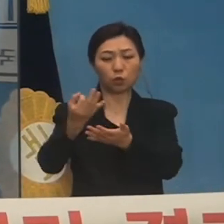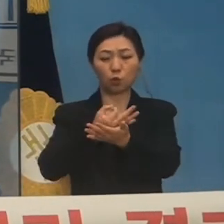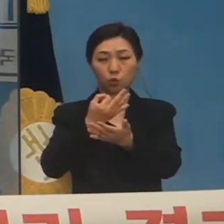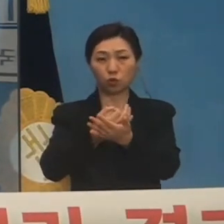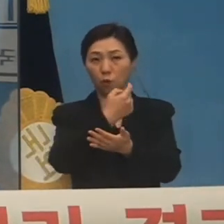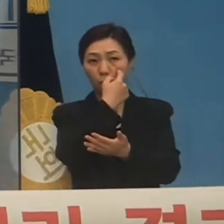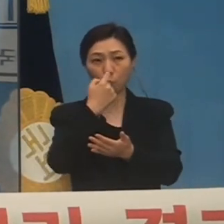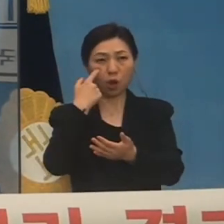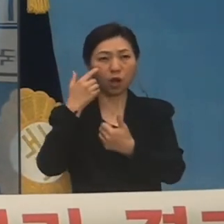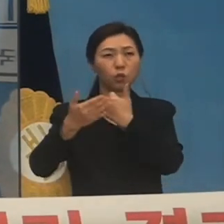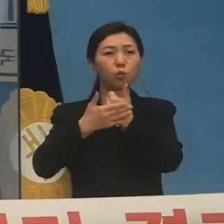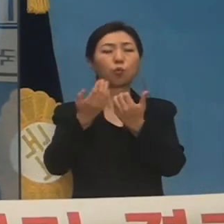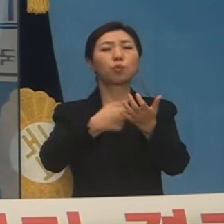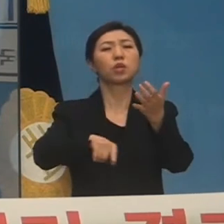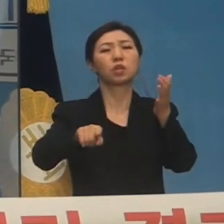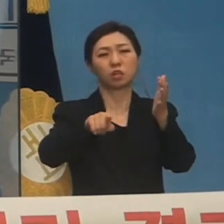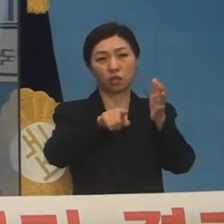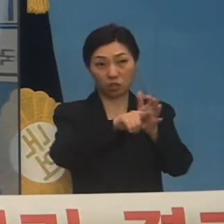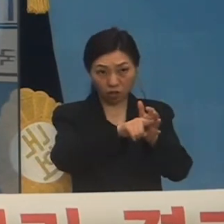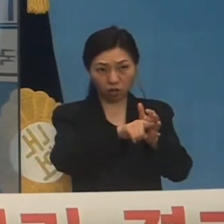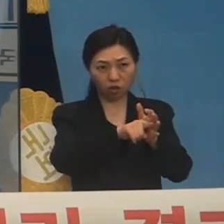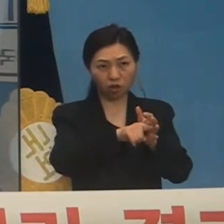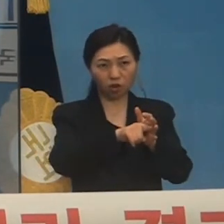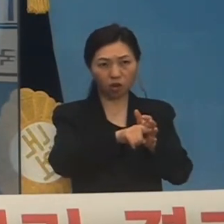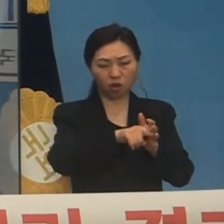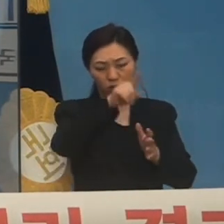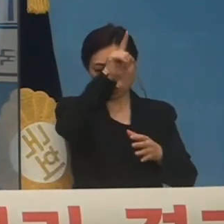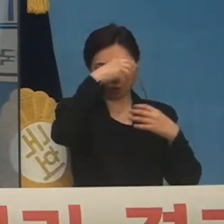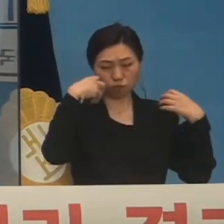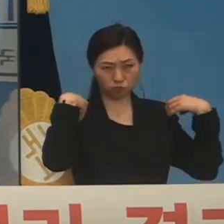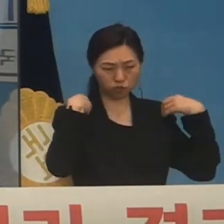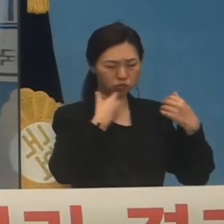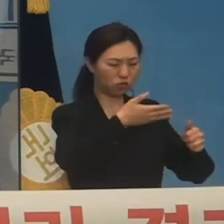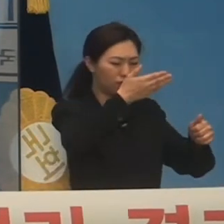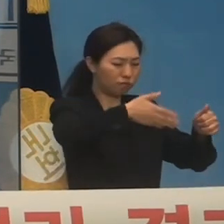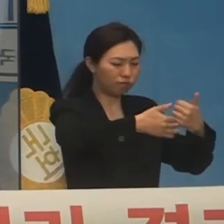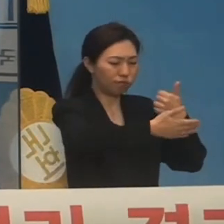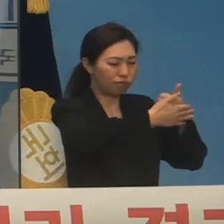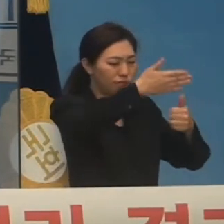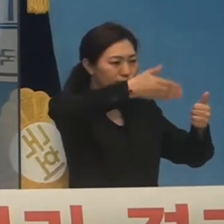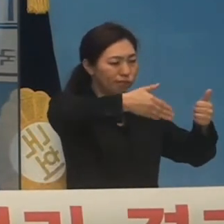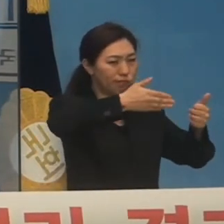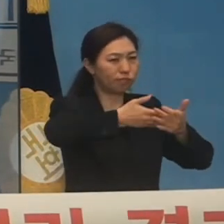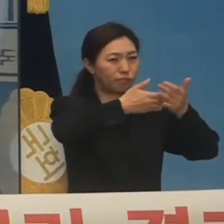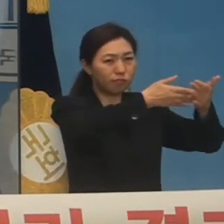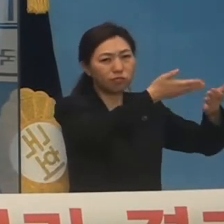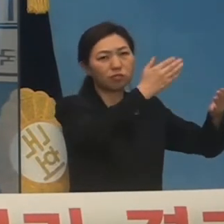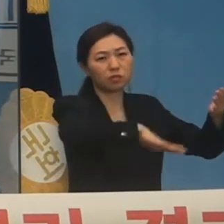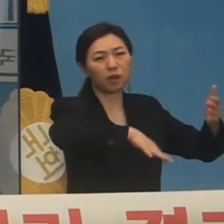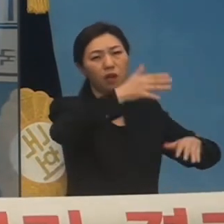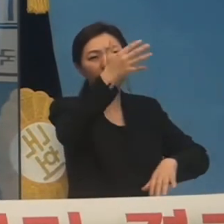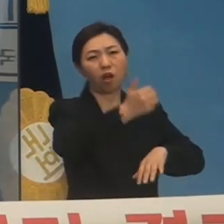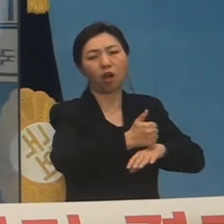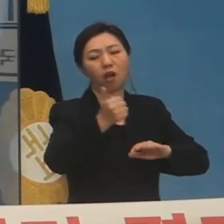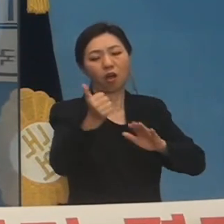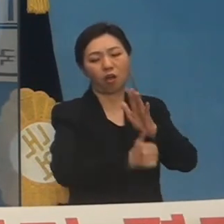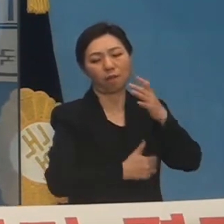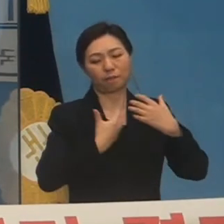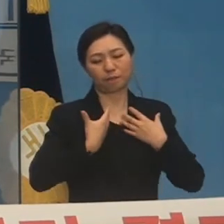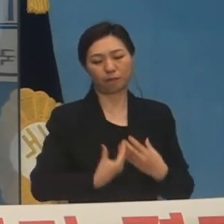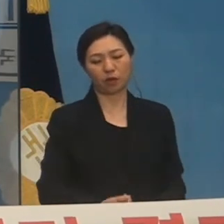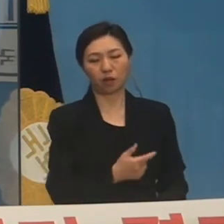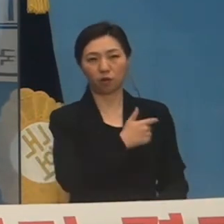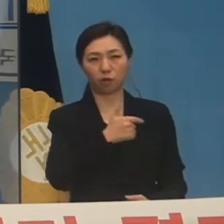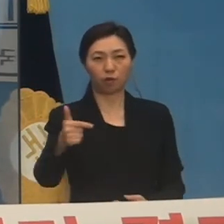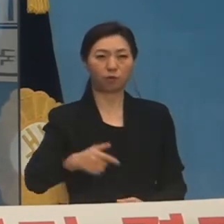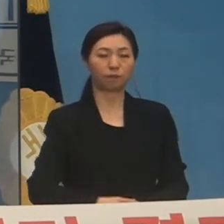더불어민주당의 도움을 절실히 요청했지만 결과는 처참합니다. 이제 우리 쌀 관련